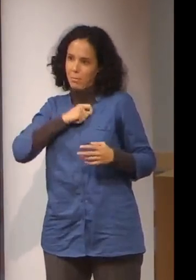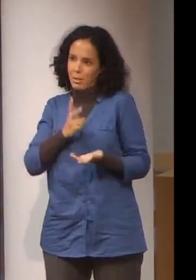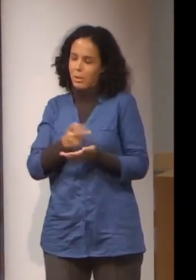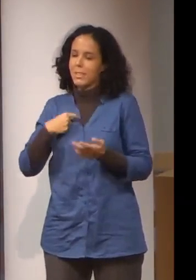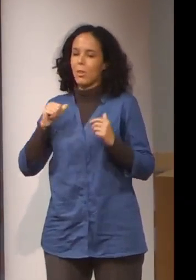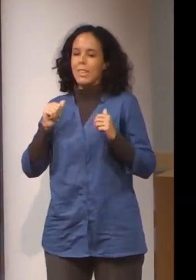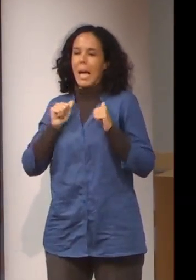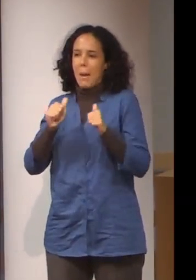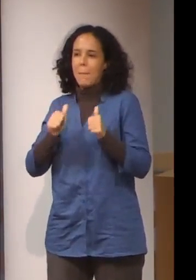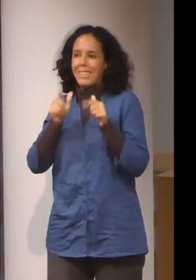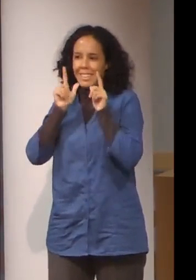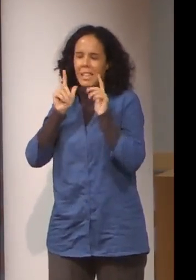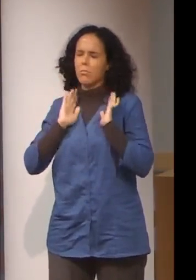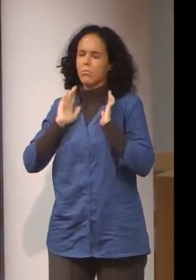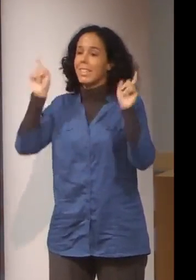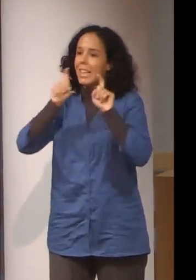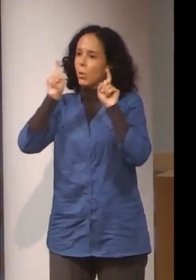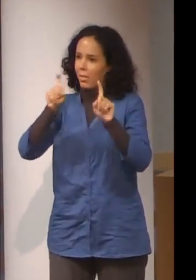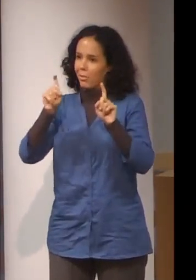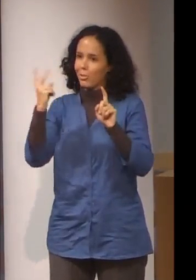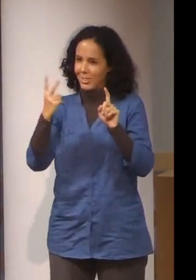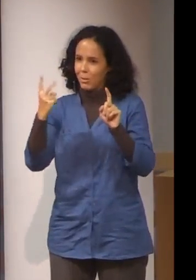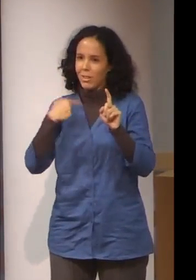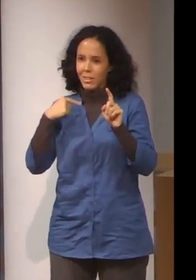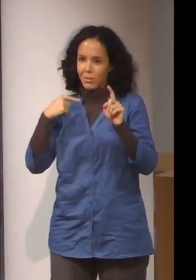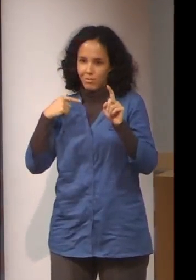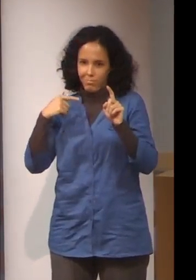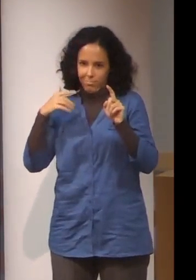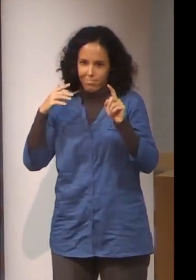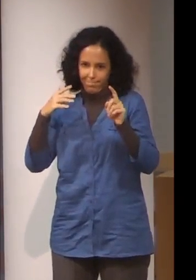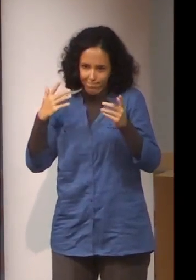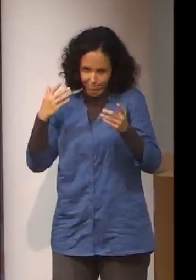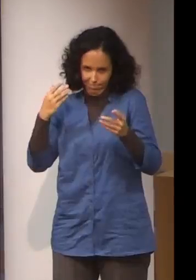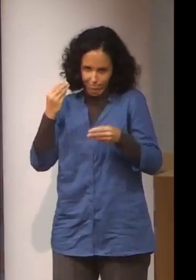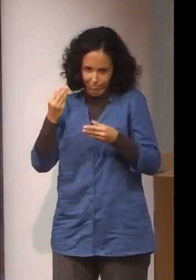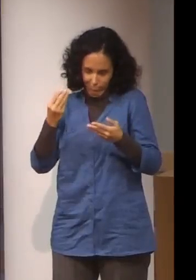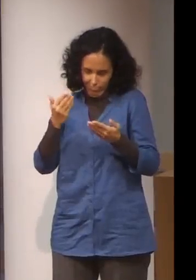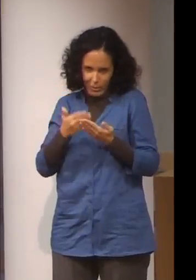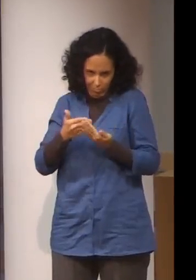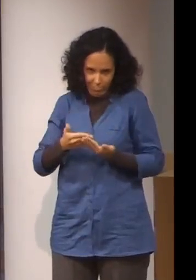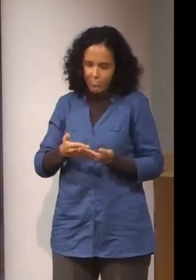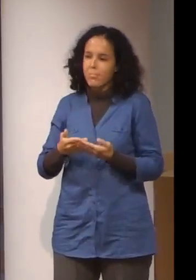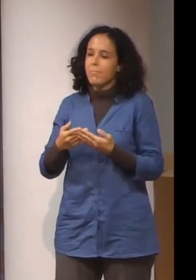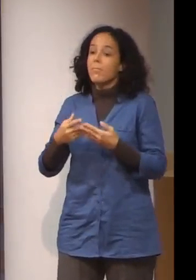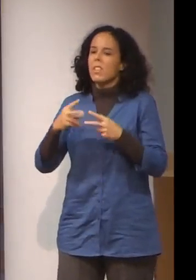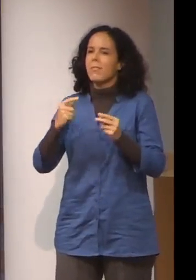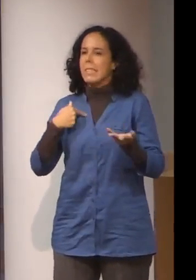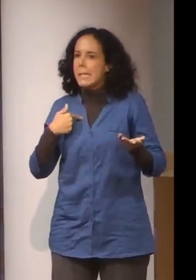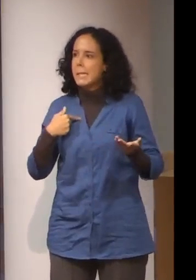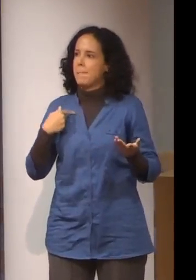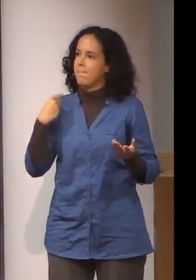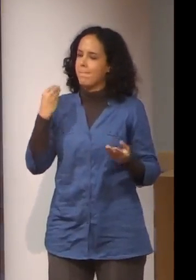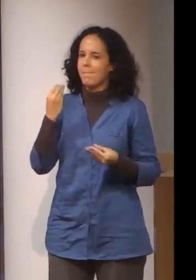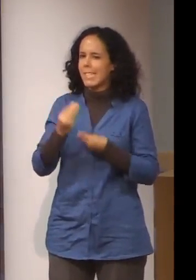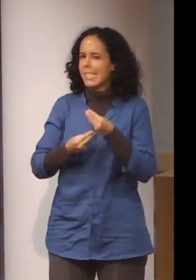Regresé a España y comencé a hacer en secundaria a